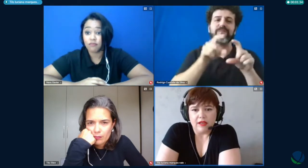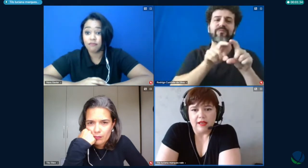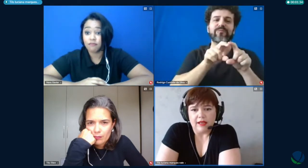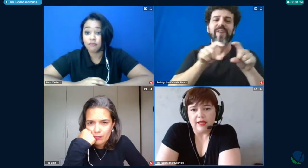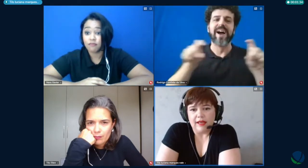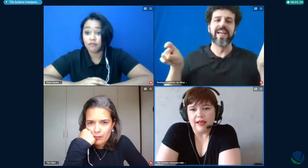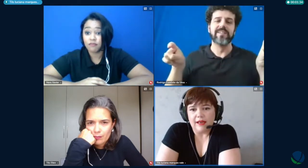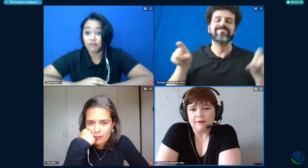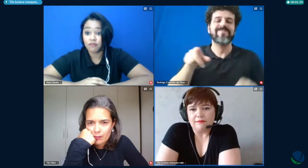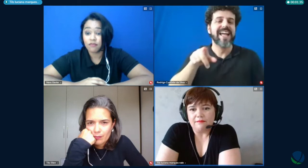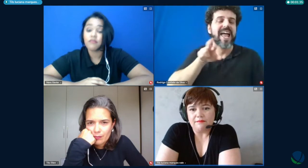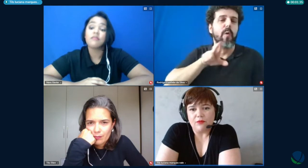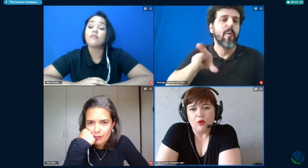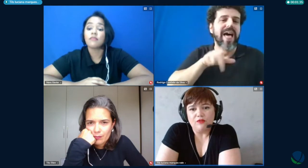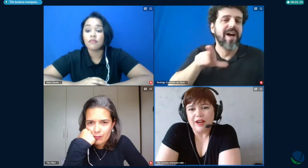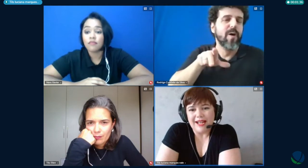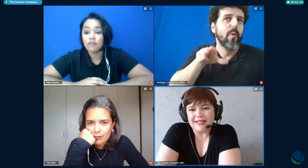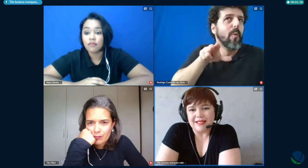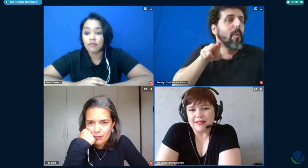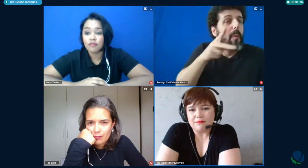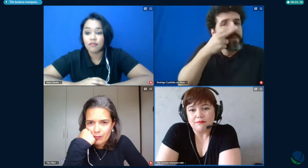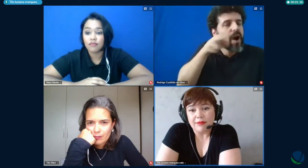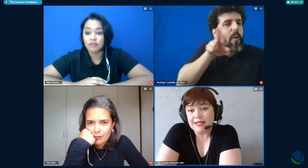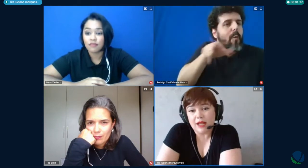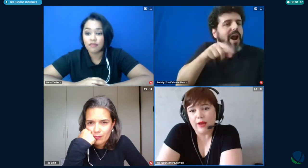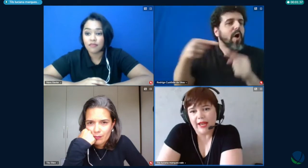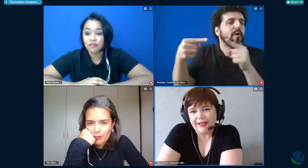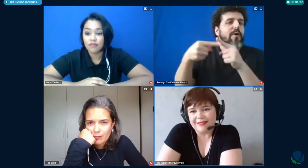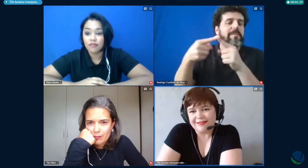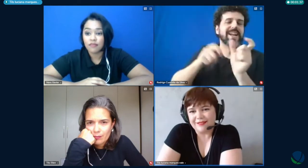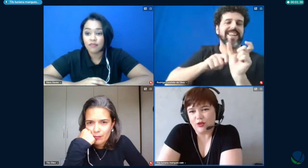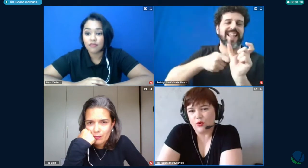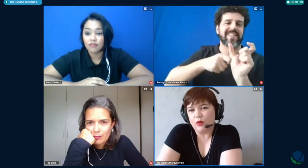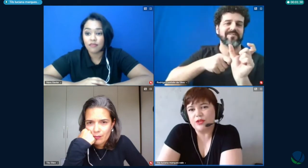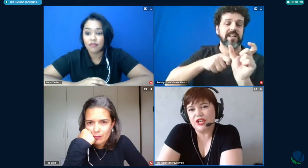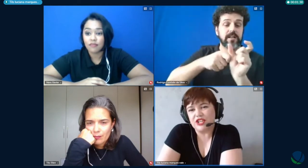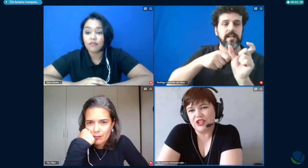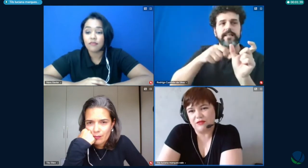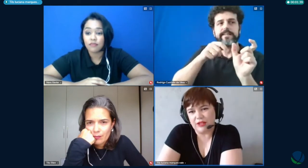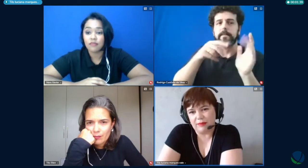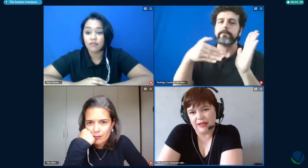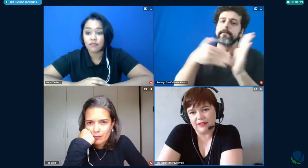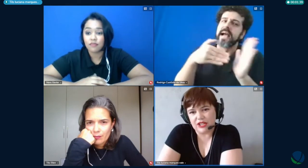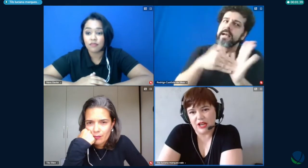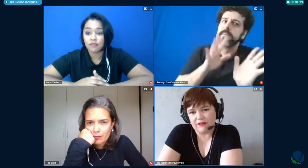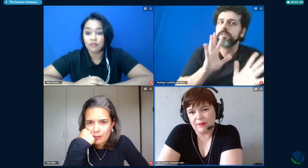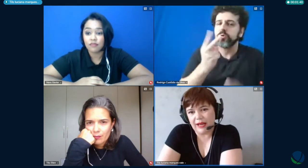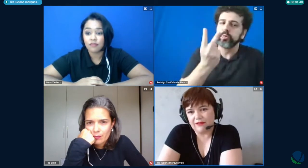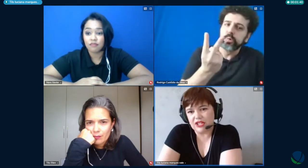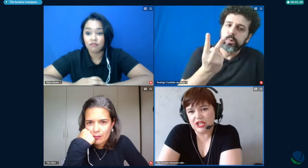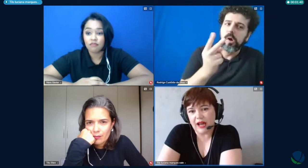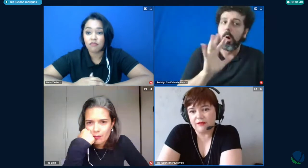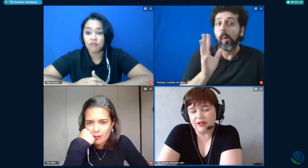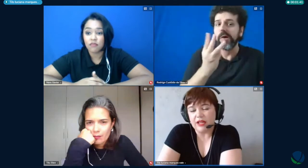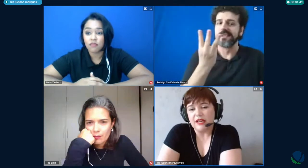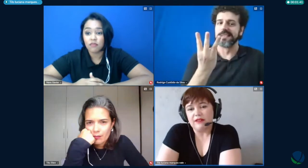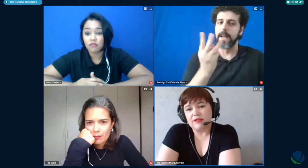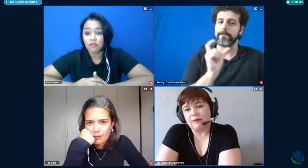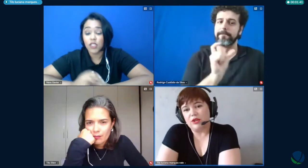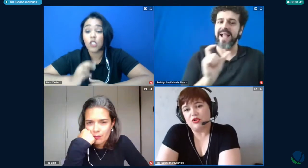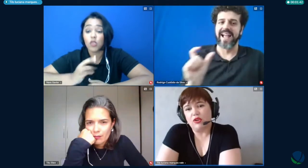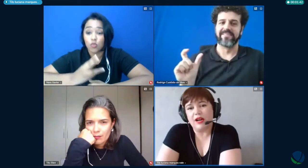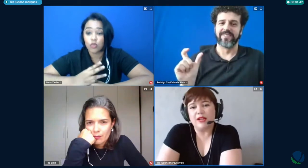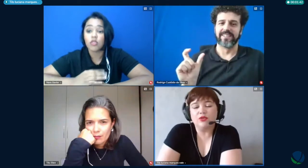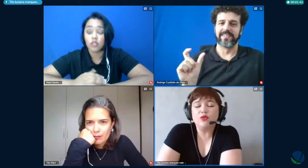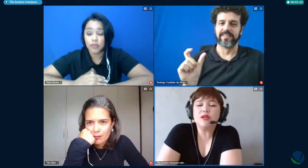palavras-chave, ou frases, mas não é o objetivo da palavra-chave. A palavra-chave,